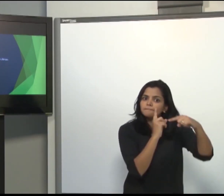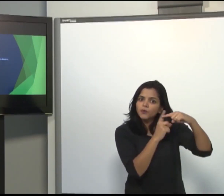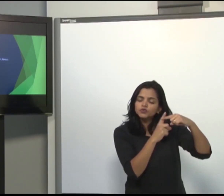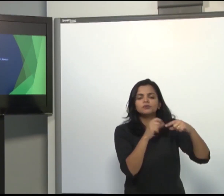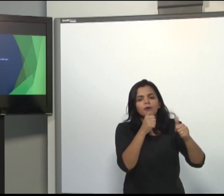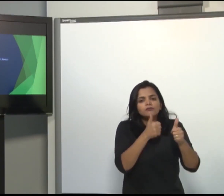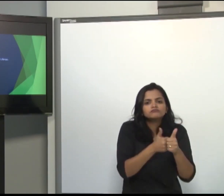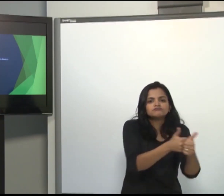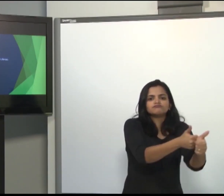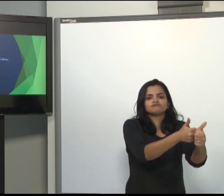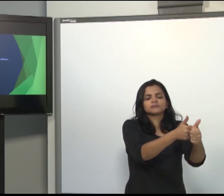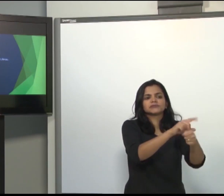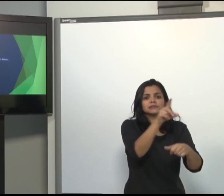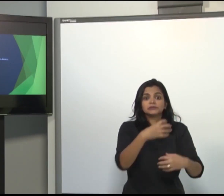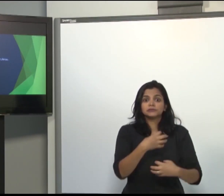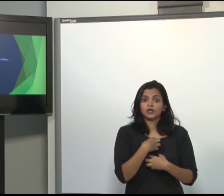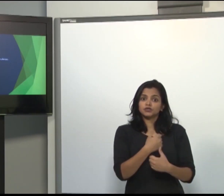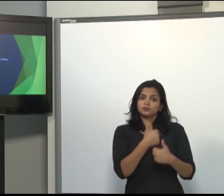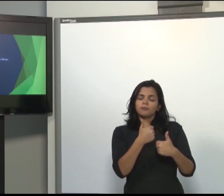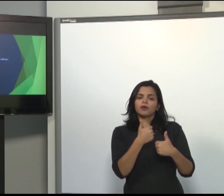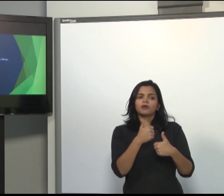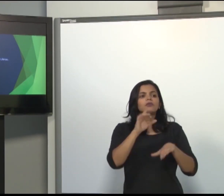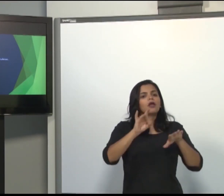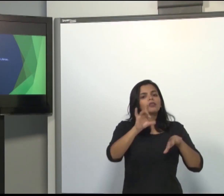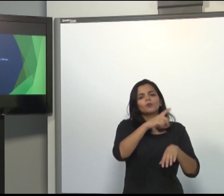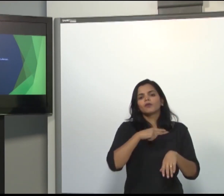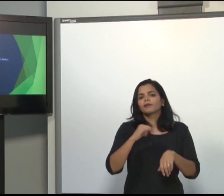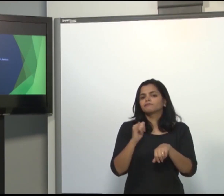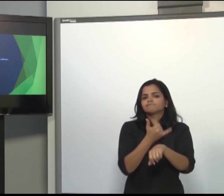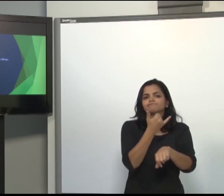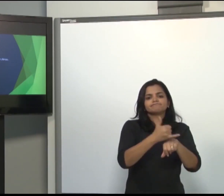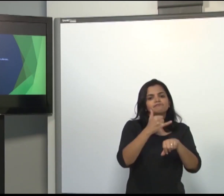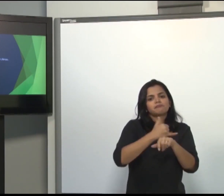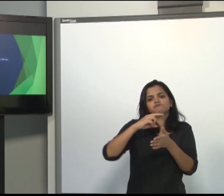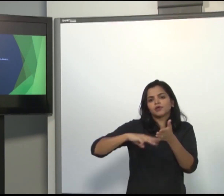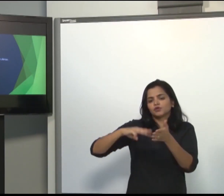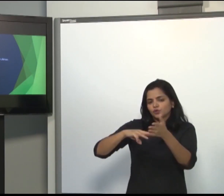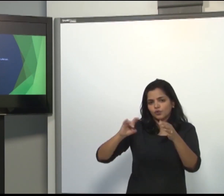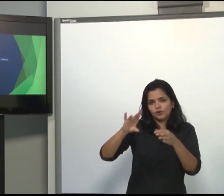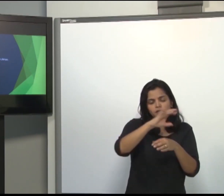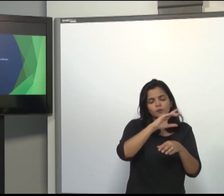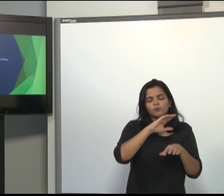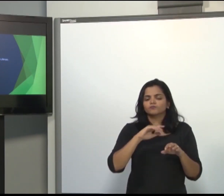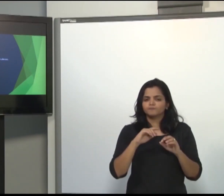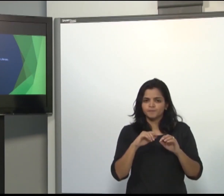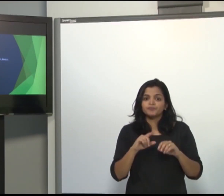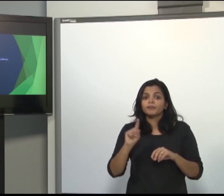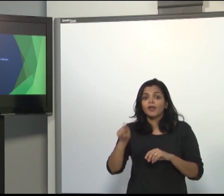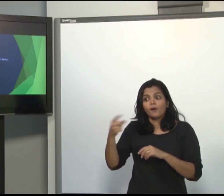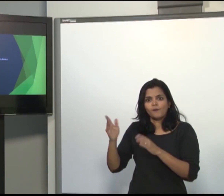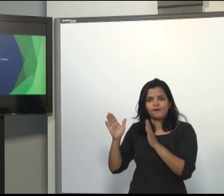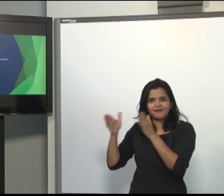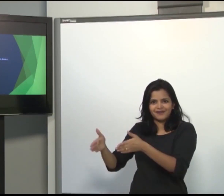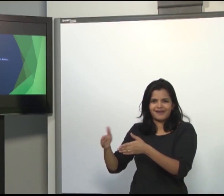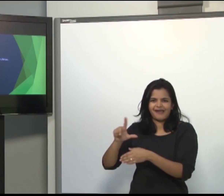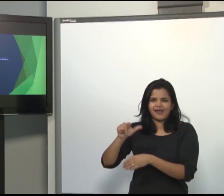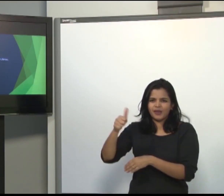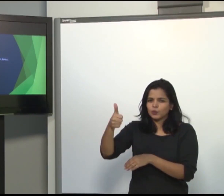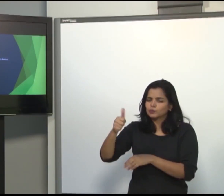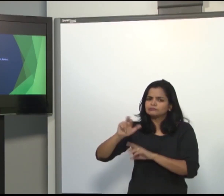pontos positivos, se ele está desenvolvendo as estratégias, as metodologias utilizadas. E com relação a L1,